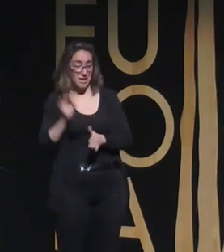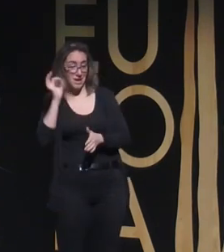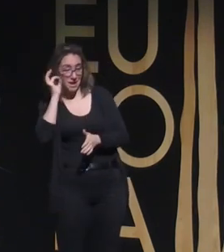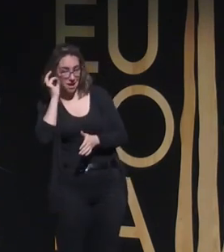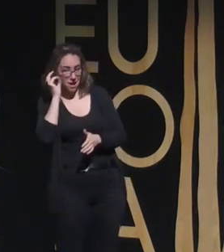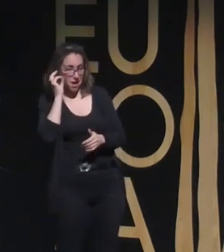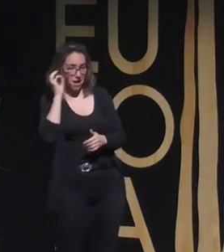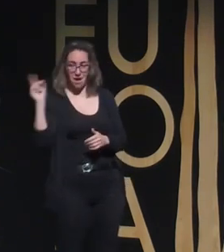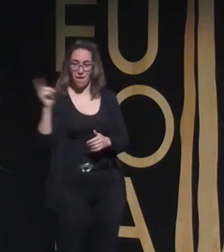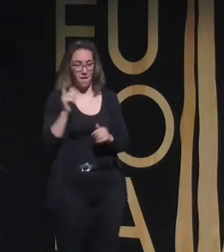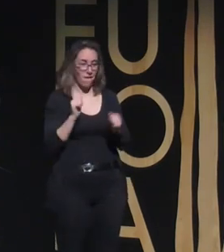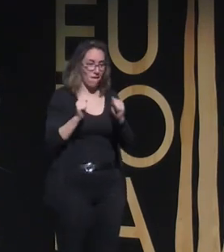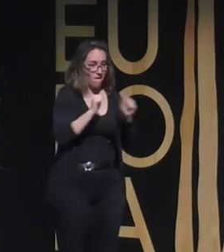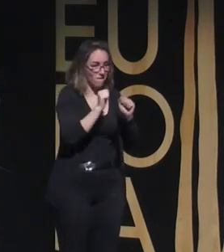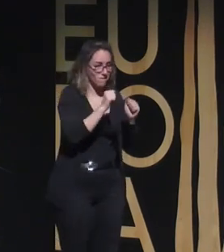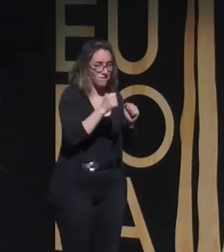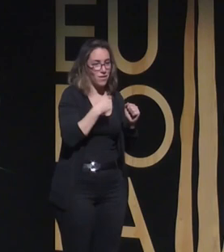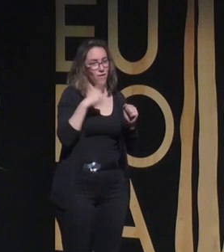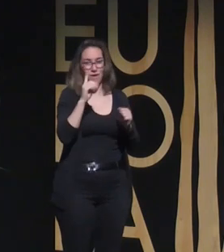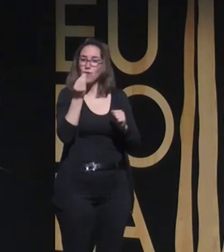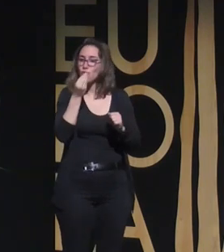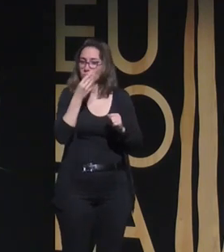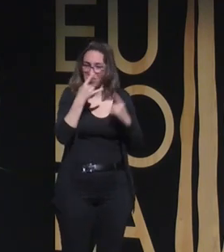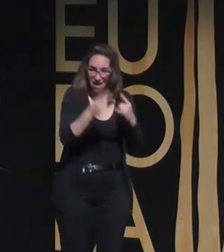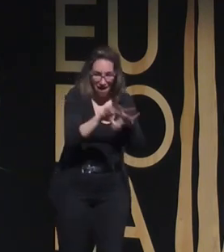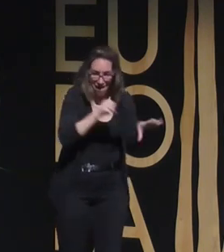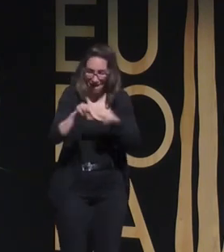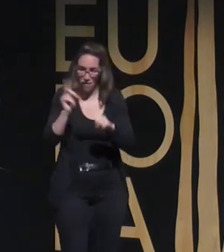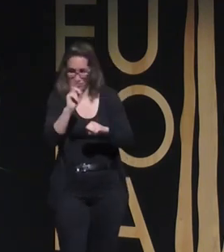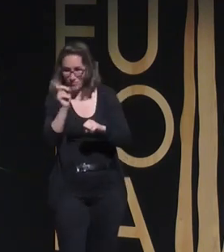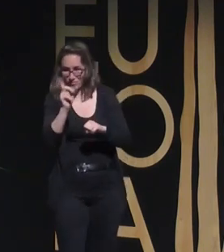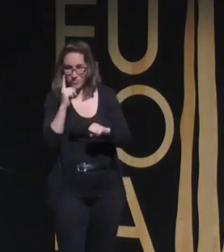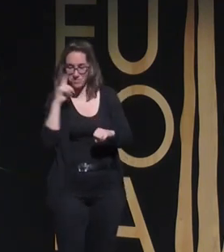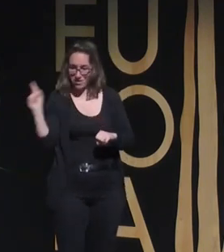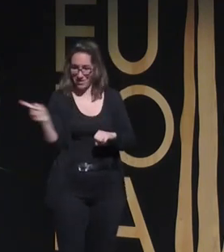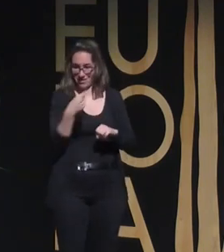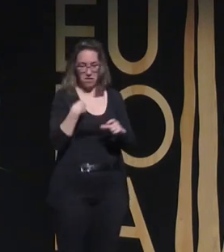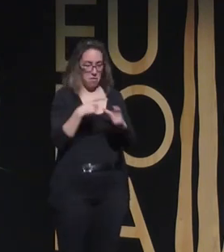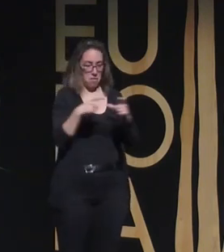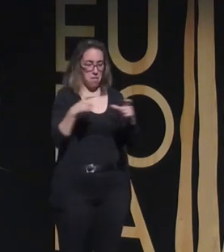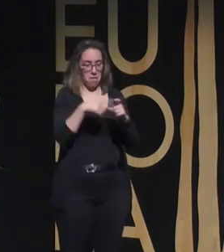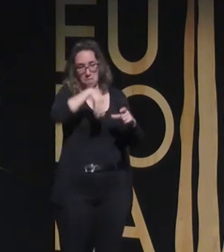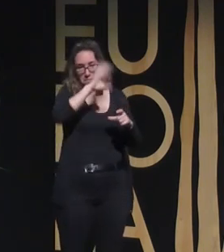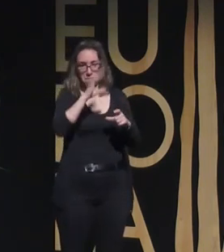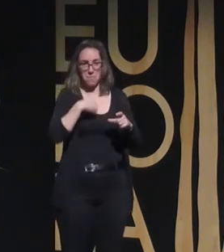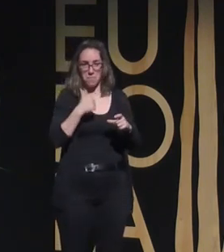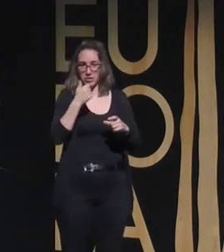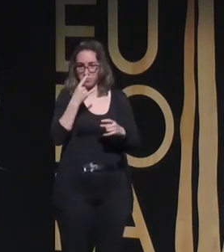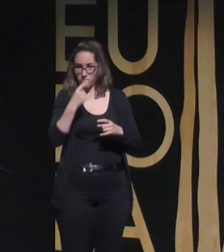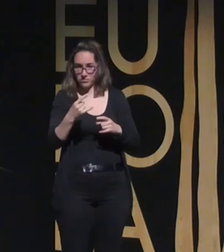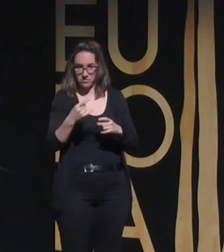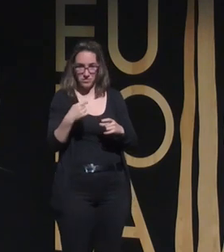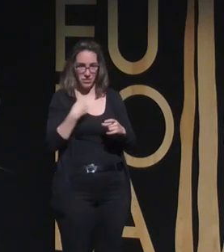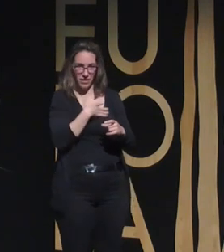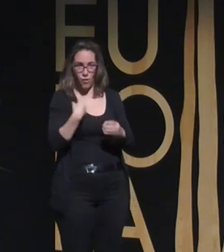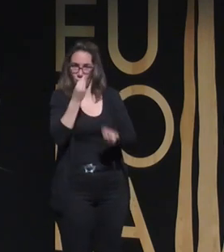dijo, yo quiero un buffet, o sea, yo quiero la comida, ¿eh? Vasca, yo quiero que diga, que hay barra libre, que hay comida, a mí esto no me es que esto... Pero ¿qué me yo están dando, quiero ¿no? llenar